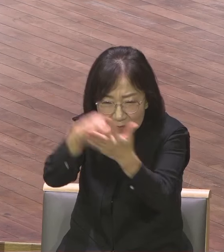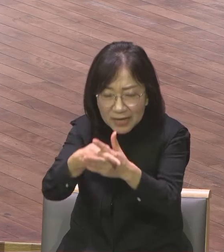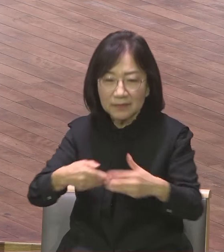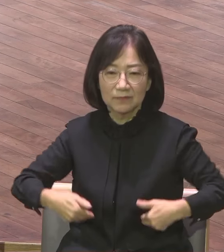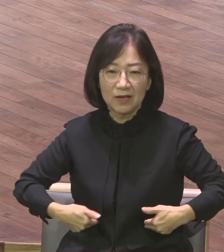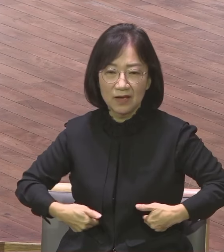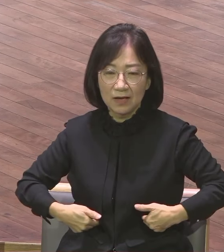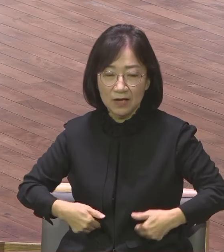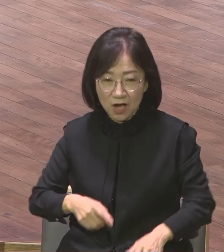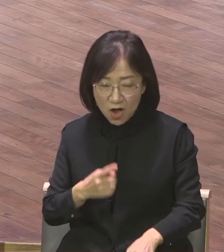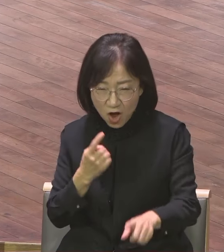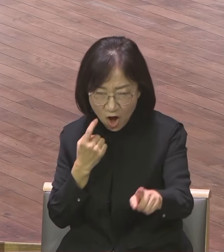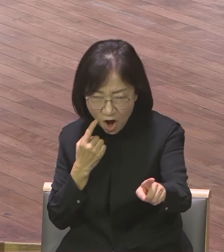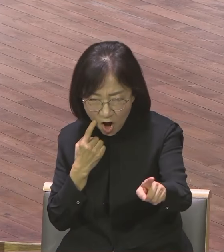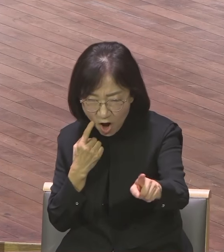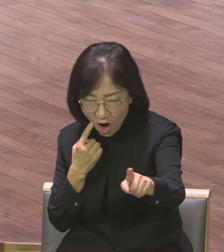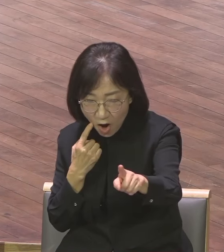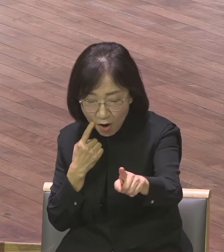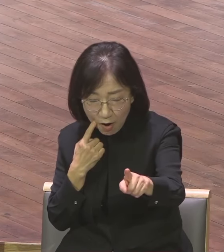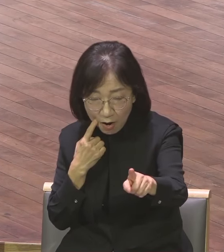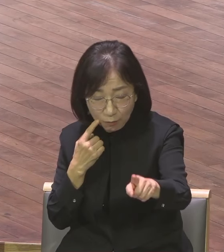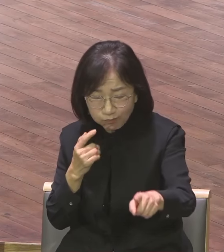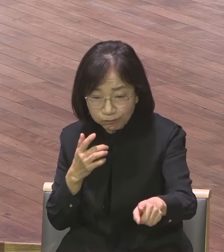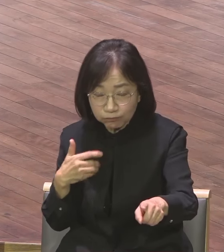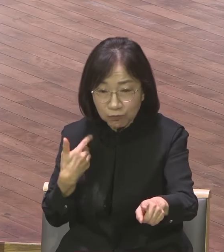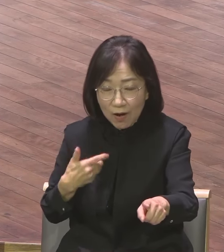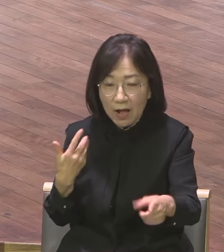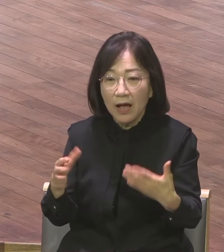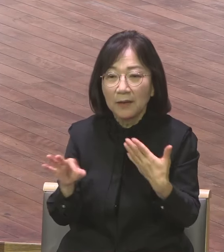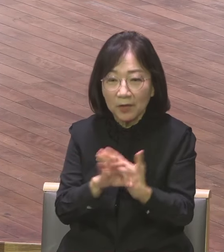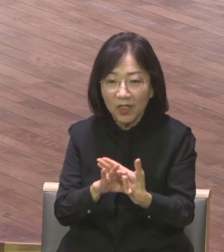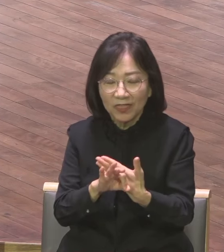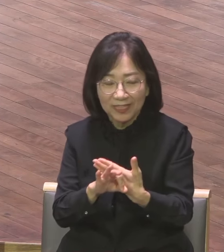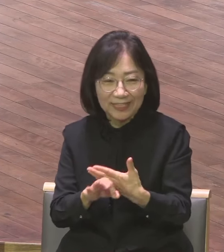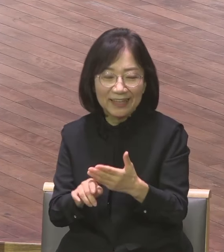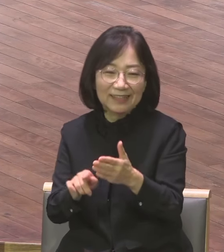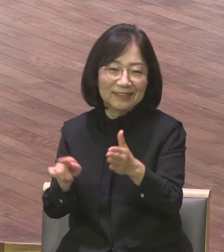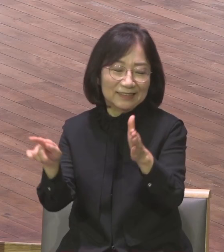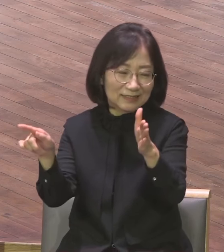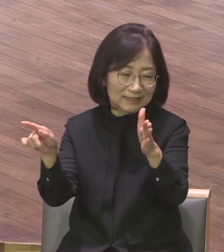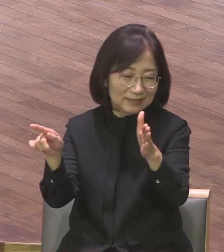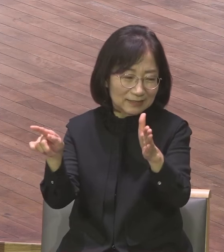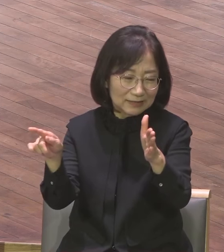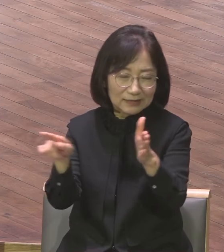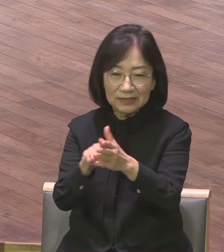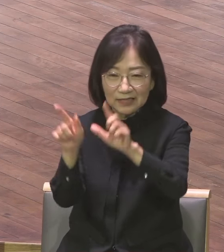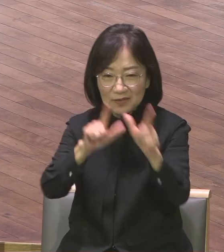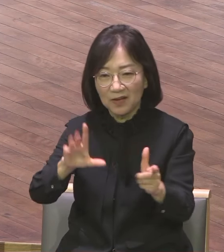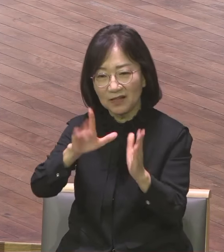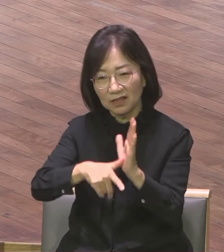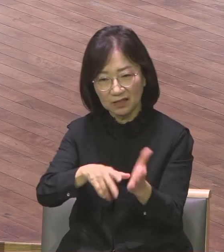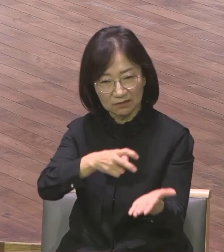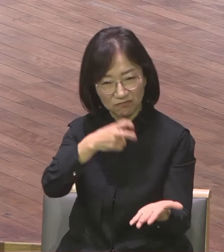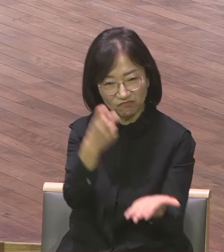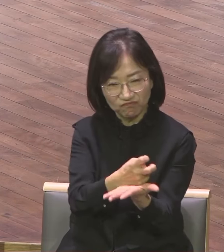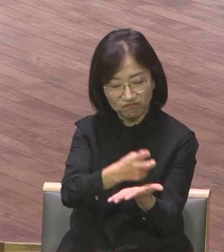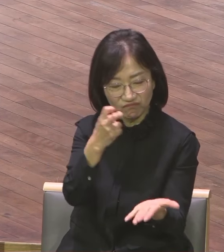거짓 영을 제대로 분별하지 못하면 신앙생활을 한다고 해도 뭐요? 율법이에요. 율법.